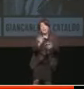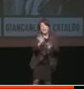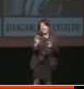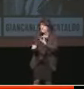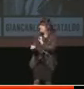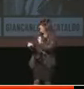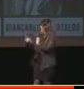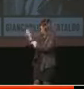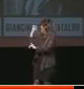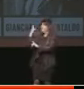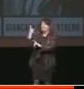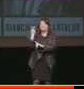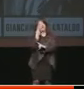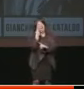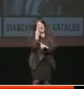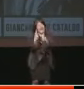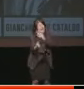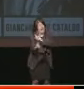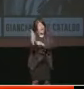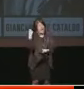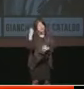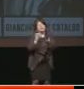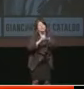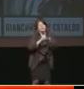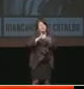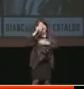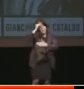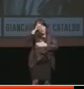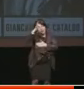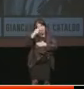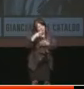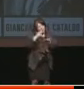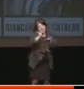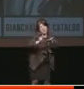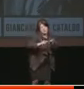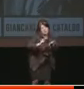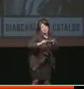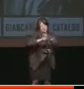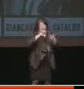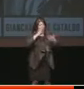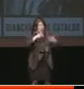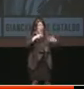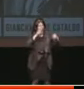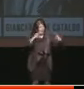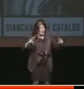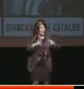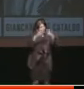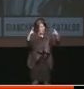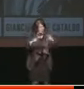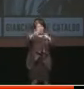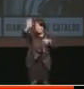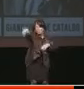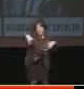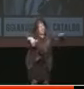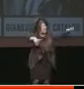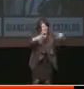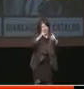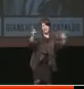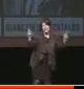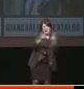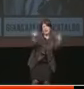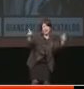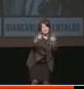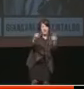fa incontrare degli scrittori degli autori degli intellettuali che altrimenti non verrebbero a contatto pubblicamente fra di loro cioè accadono delle cose che poi